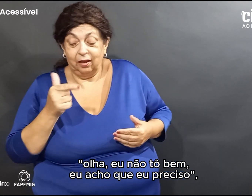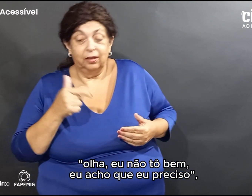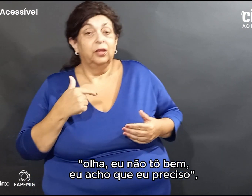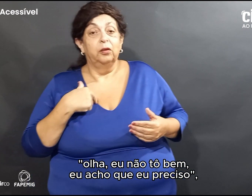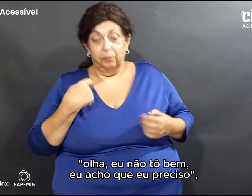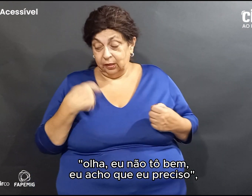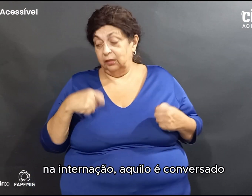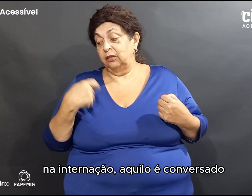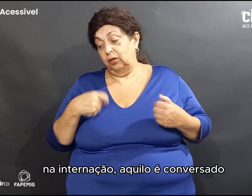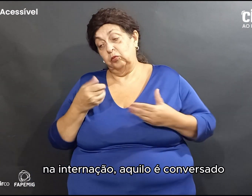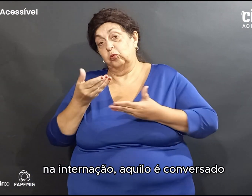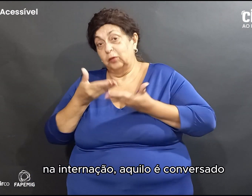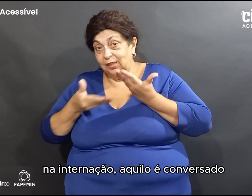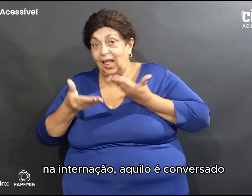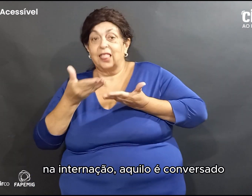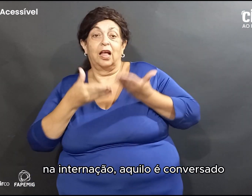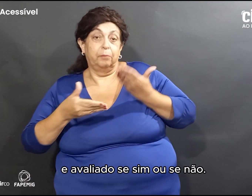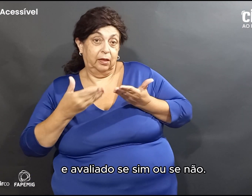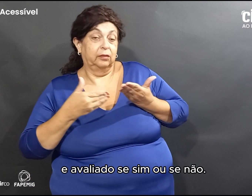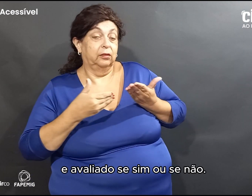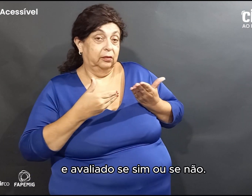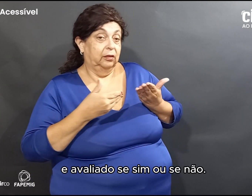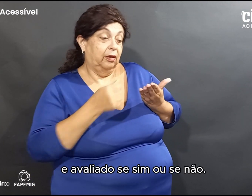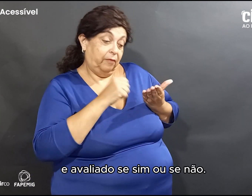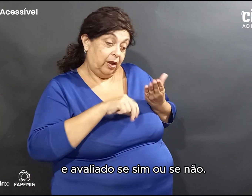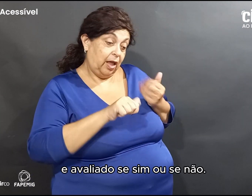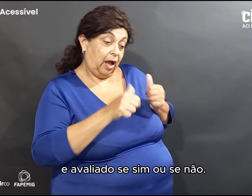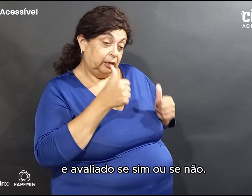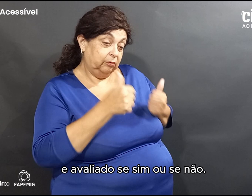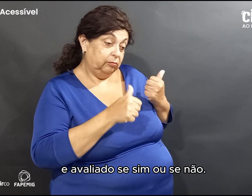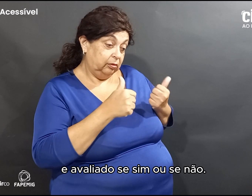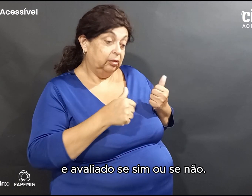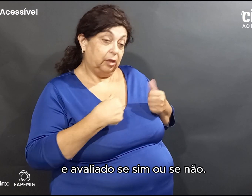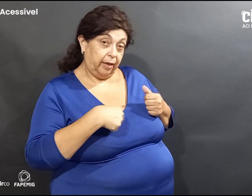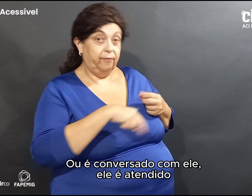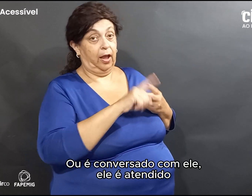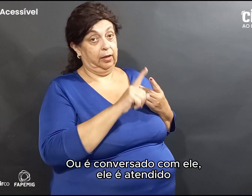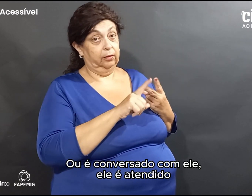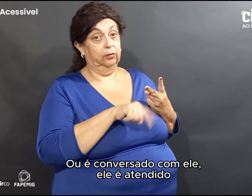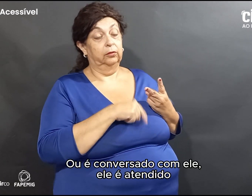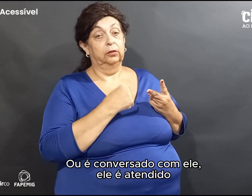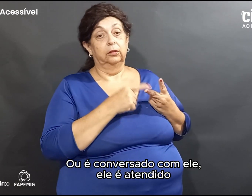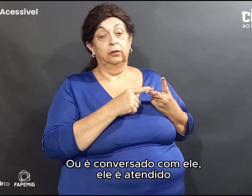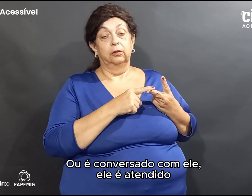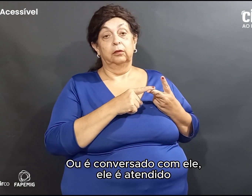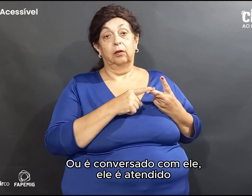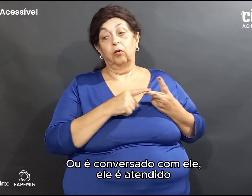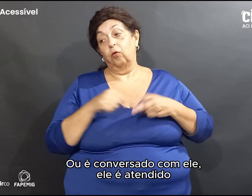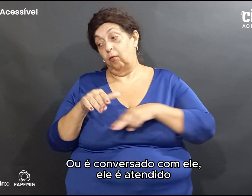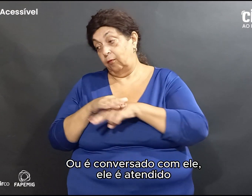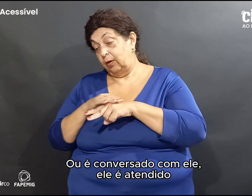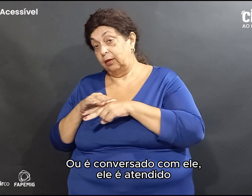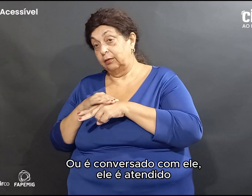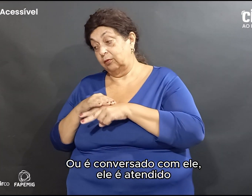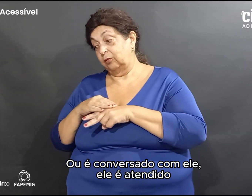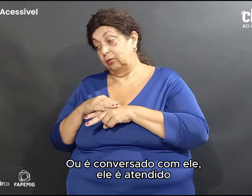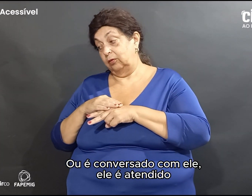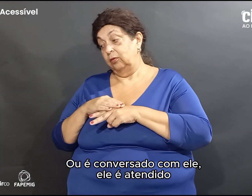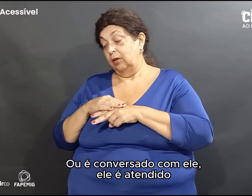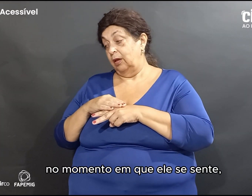eu preciso da internação, aquilo é conversado e é avaliado se sim ou se não, né? Ou ele é conversado com ele é atendido no momento